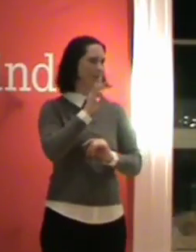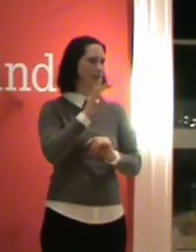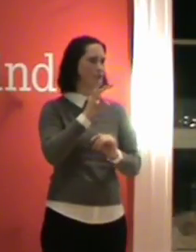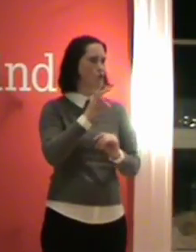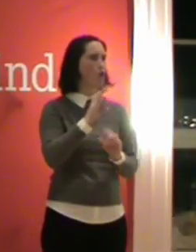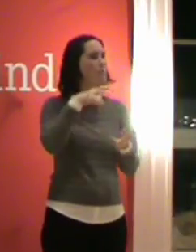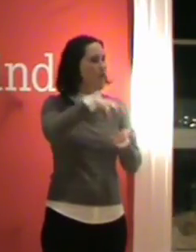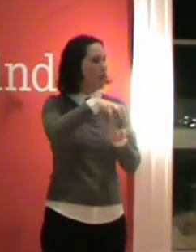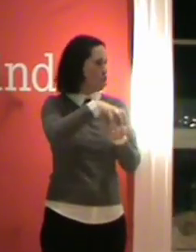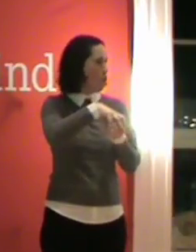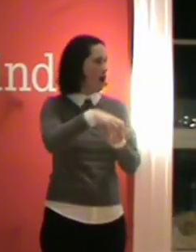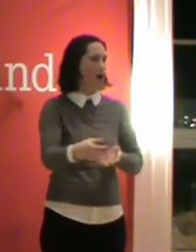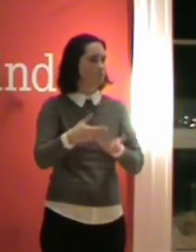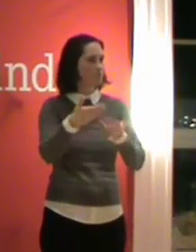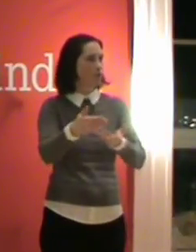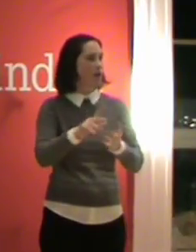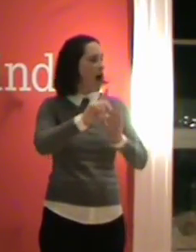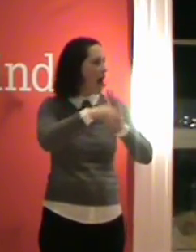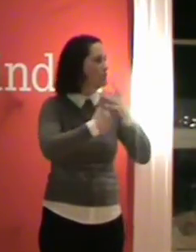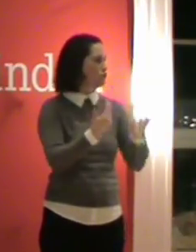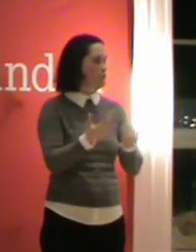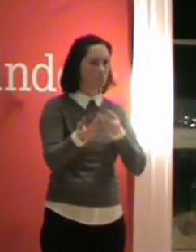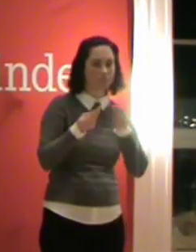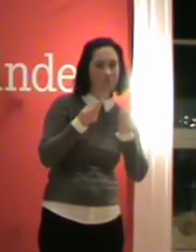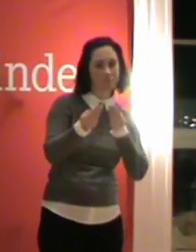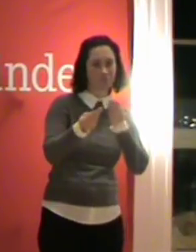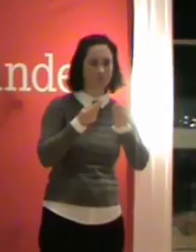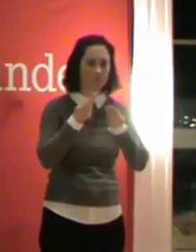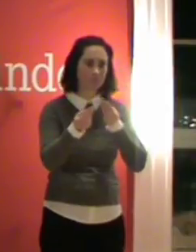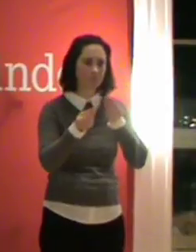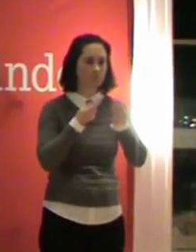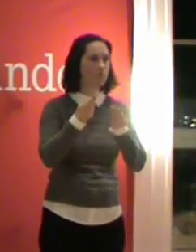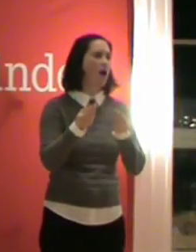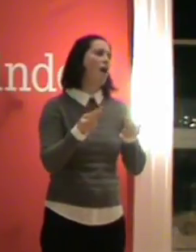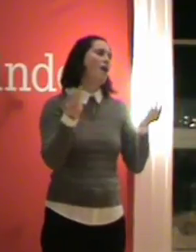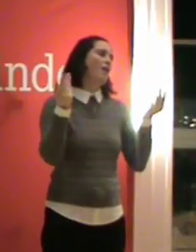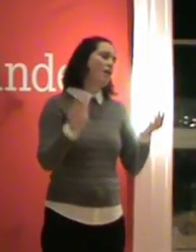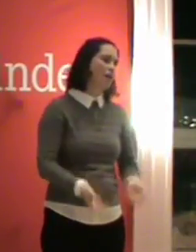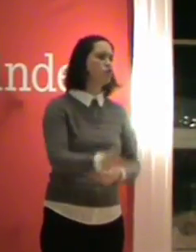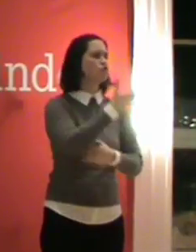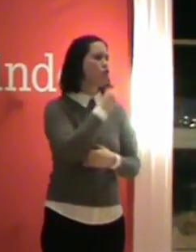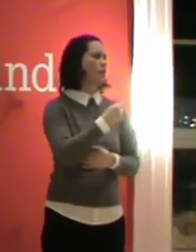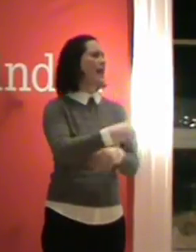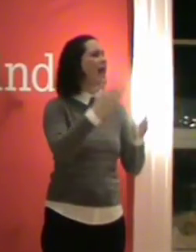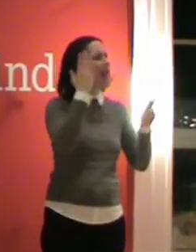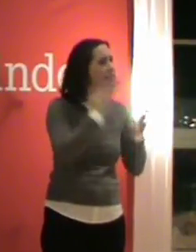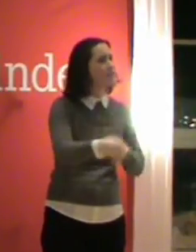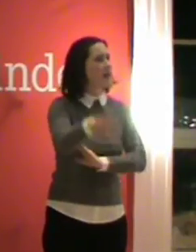dann einen Pfannkuchen. Und nach einer halben Stunde sagt sie dann eben, ach, ist das schön, dass mir mal jemand zugehört